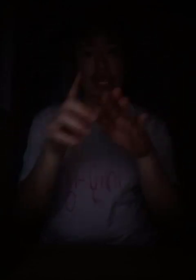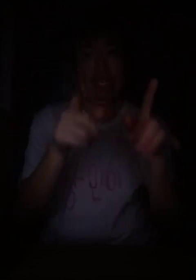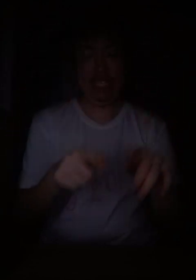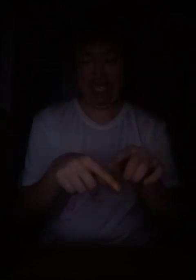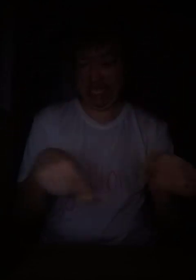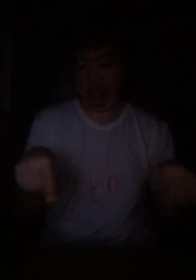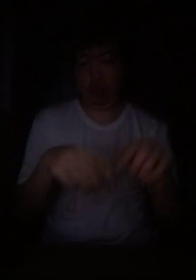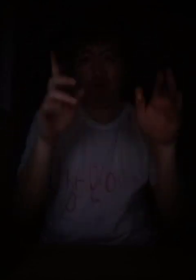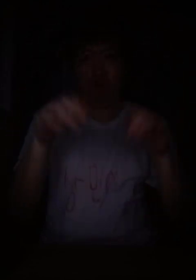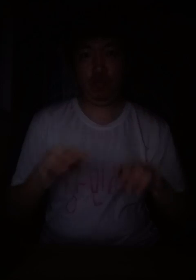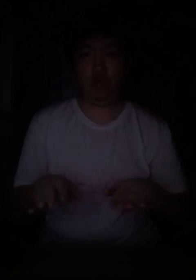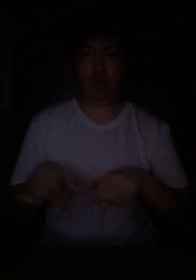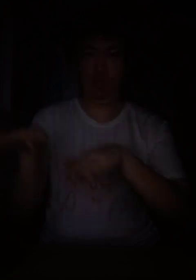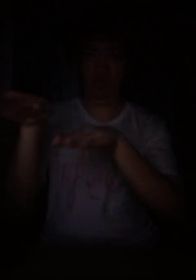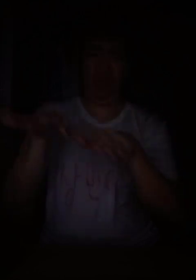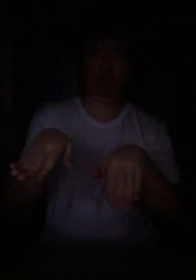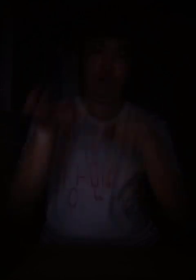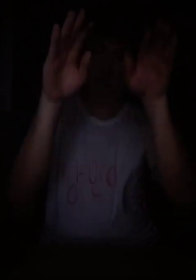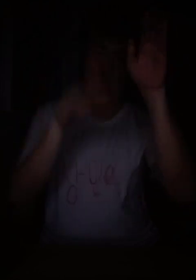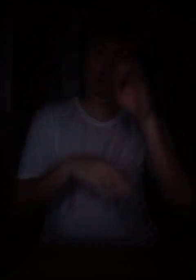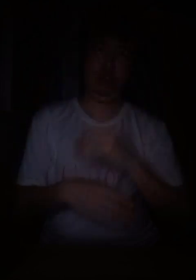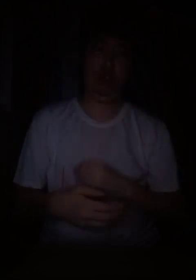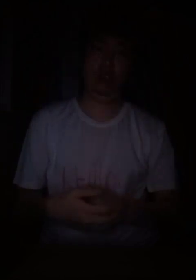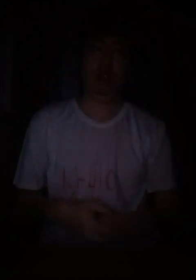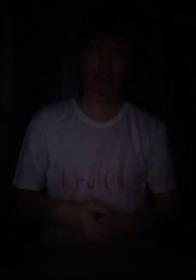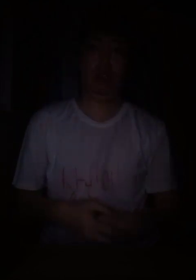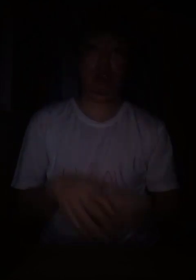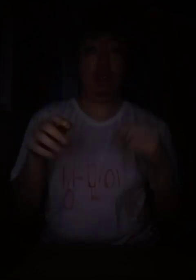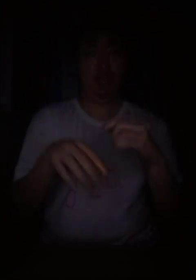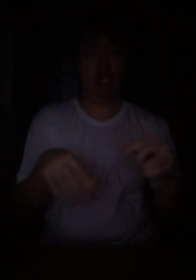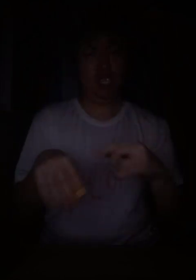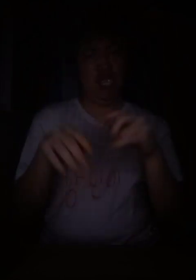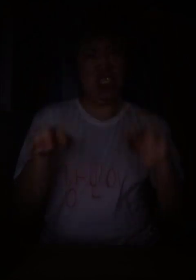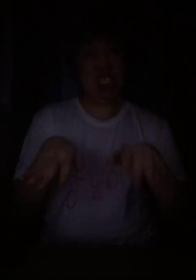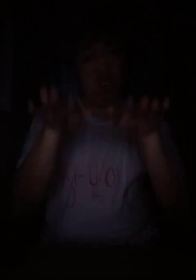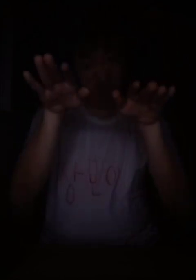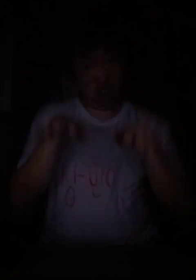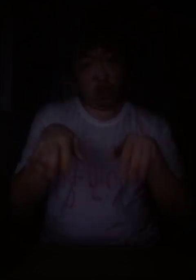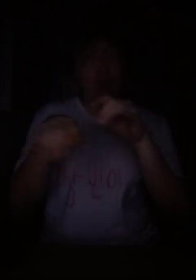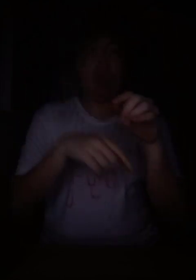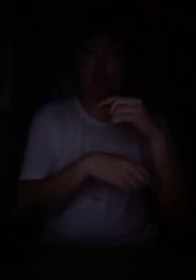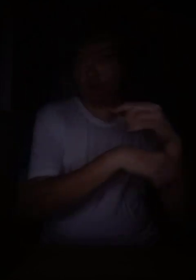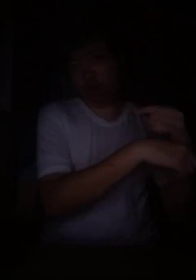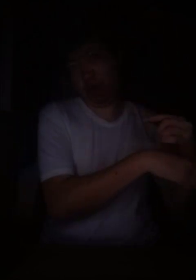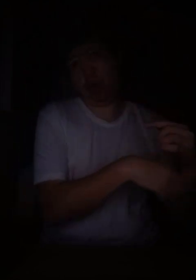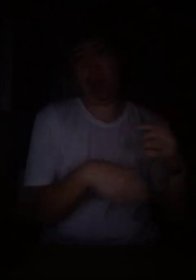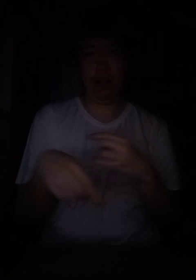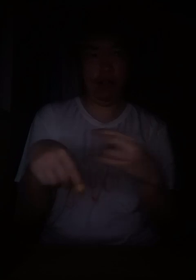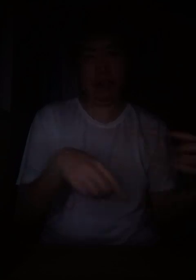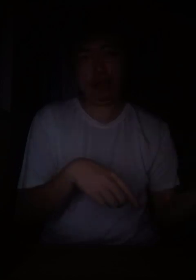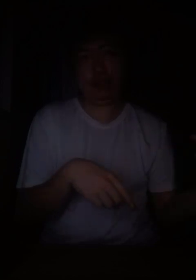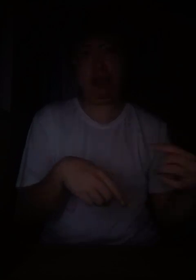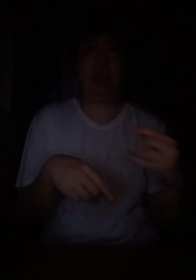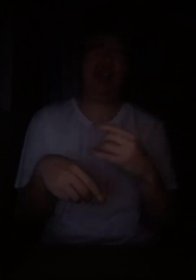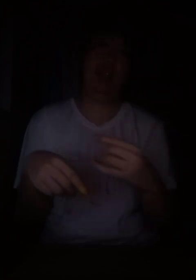주차장도 이미 침수된 상황이었습니다. 지하 주차장이 침수가 됐다는 문자를 보고 놀라서 내려가 봤더니 계단으로 내려가